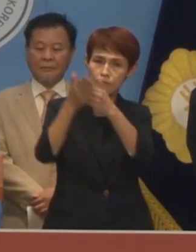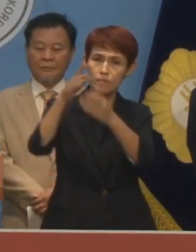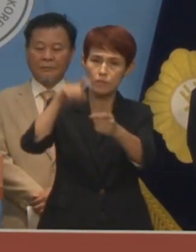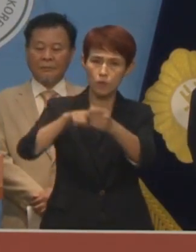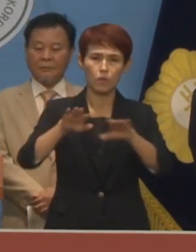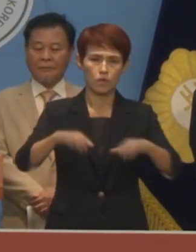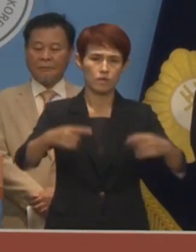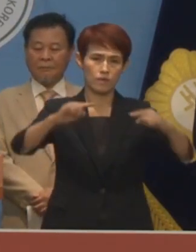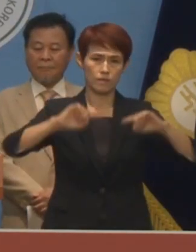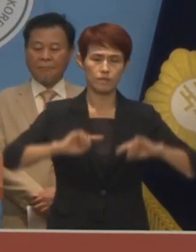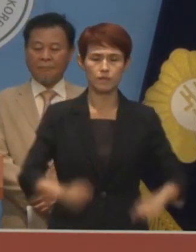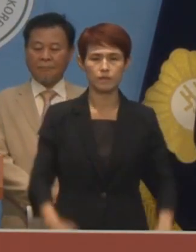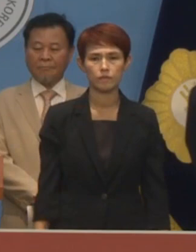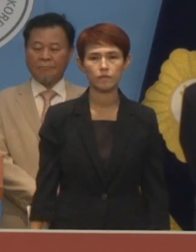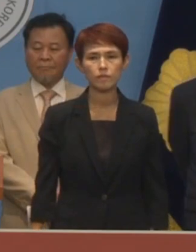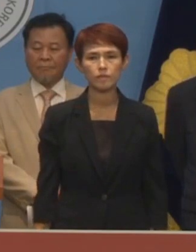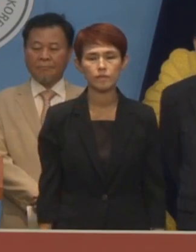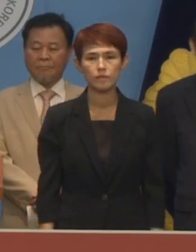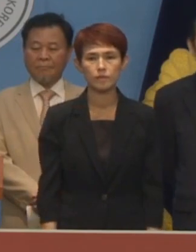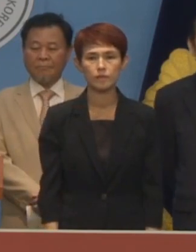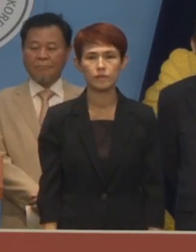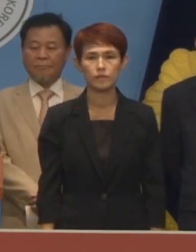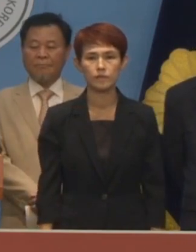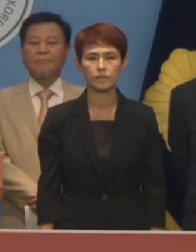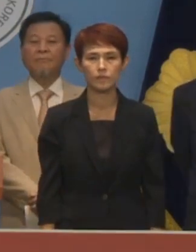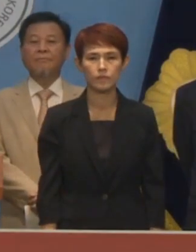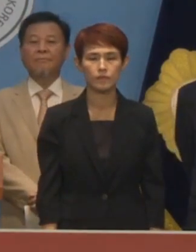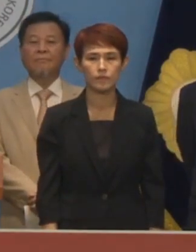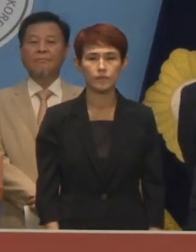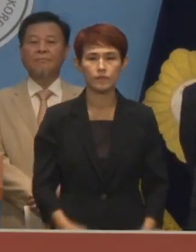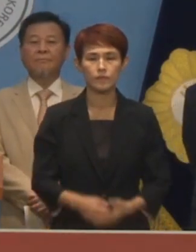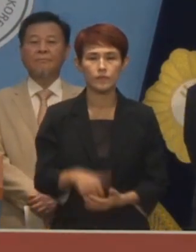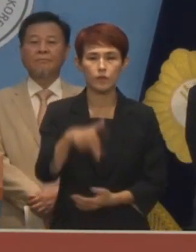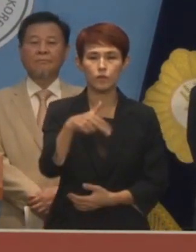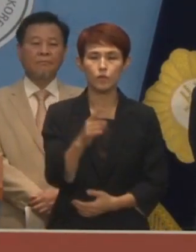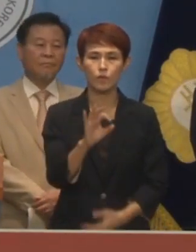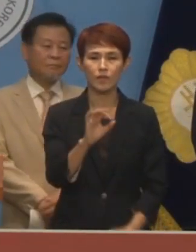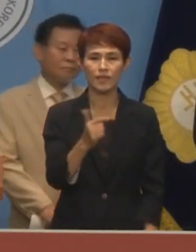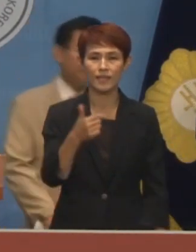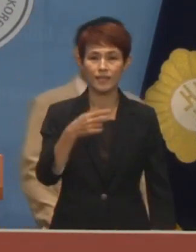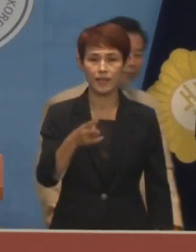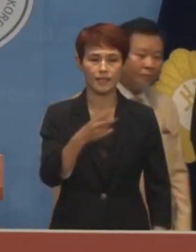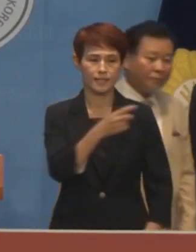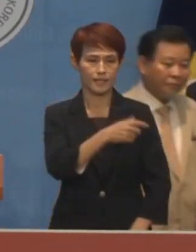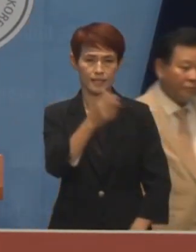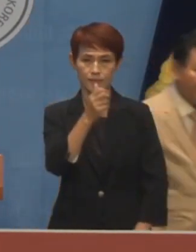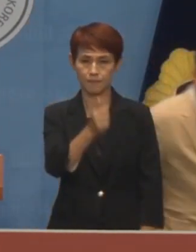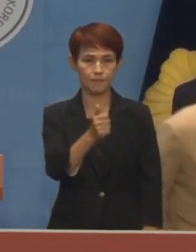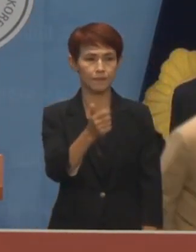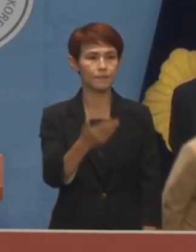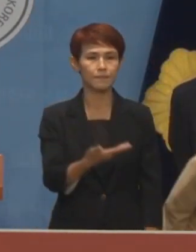소개해드리도록 하겠습니다. 먼저 조소환 선생 기념사업회 조인래 이사장입니다.